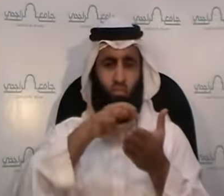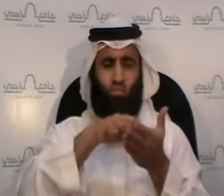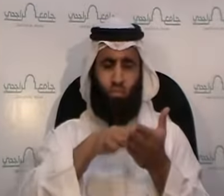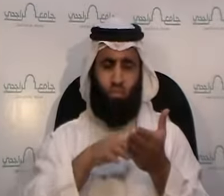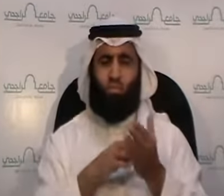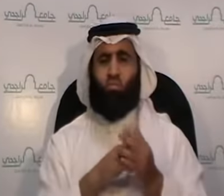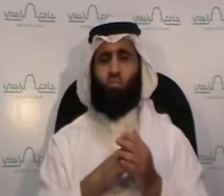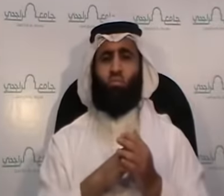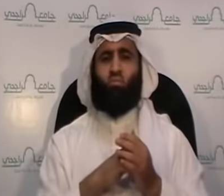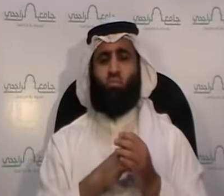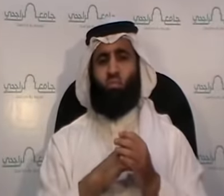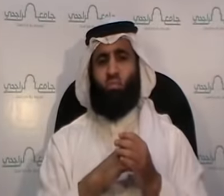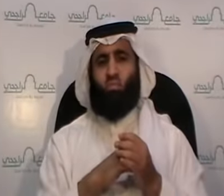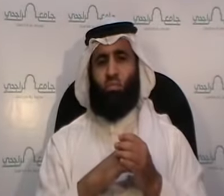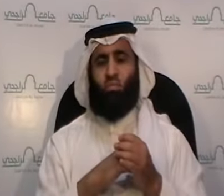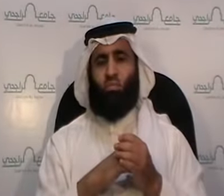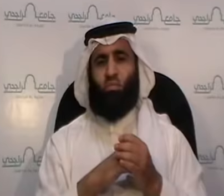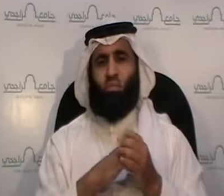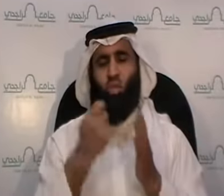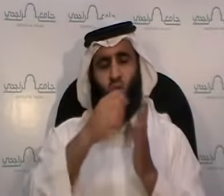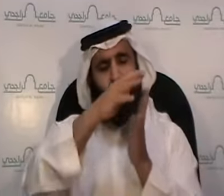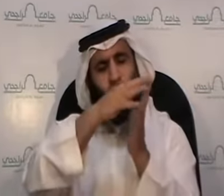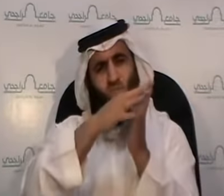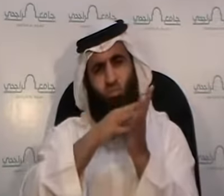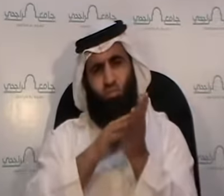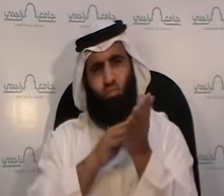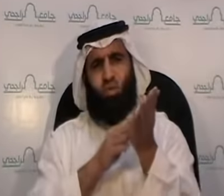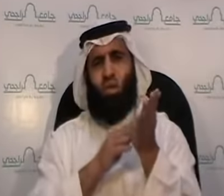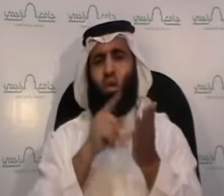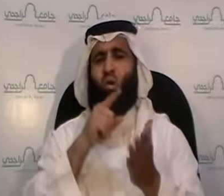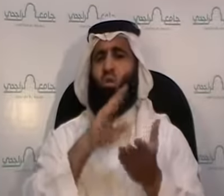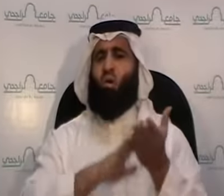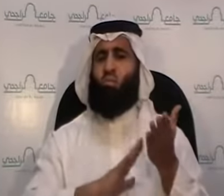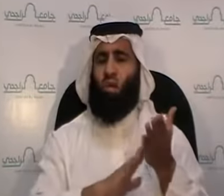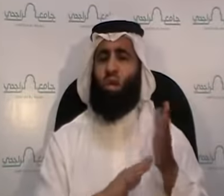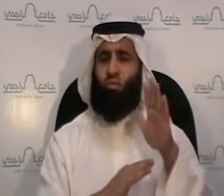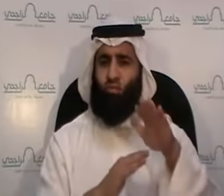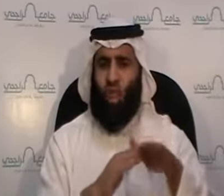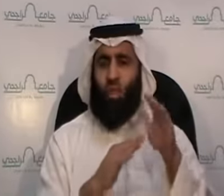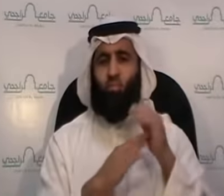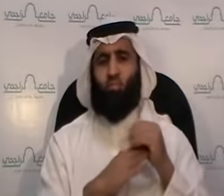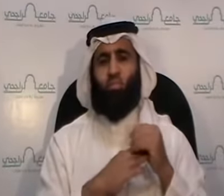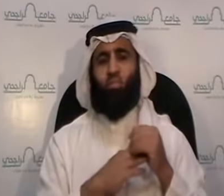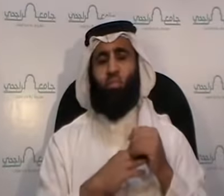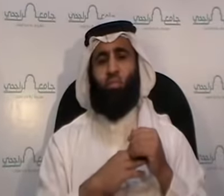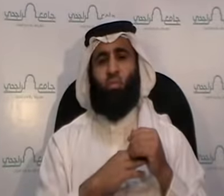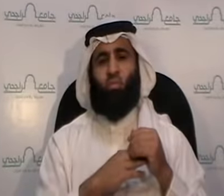إن كتابته فوق أنها جريمة وشنيعة، إلا أنها أيضا مصدر عدوى